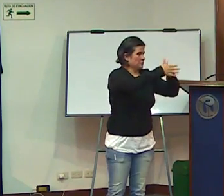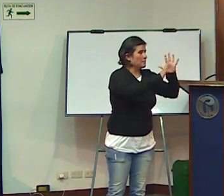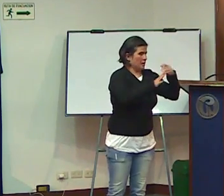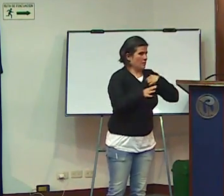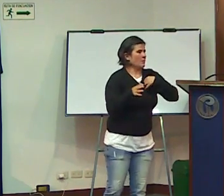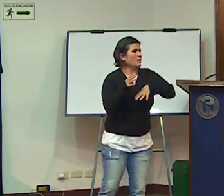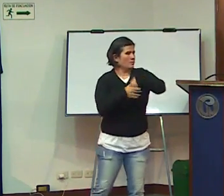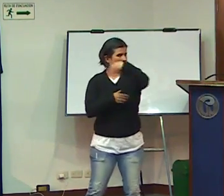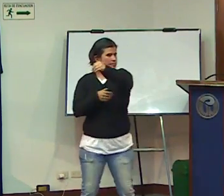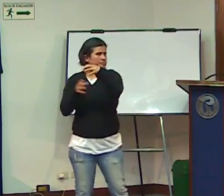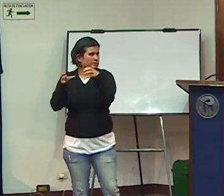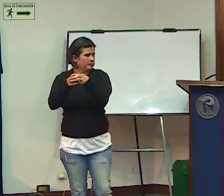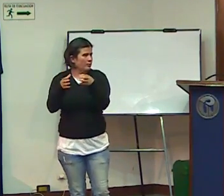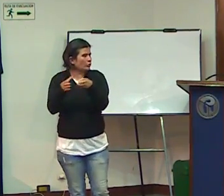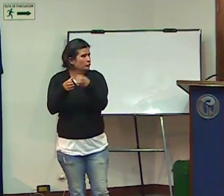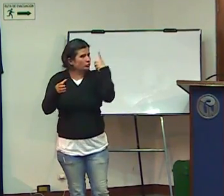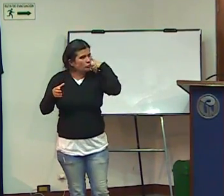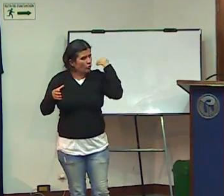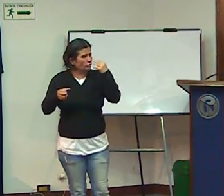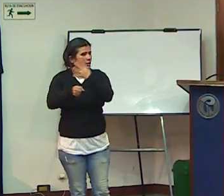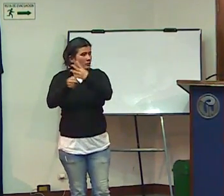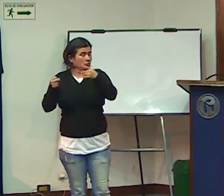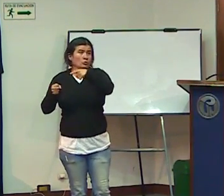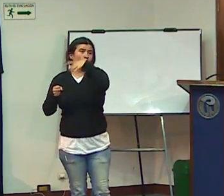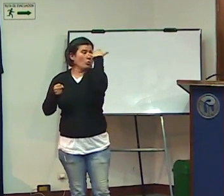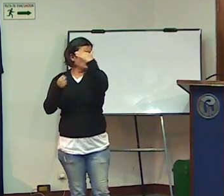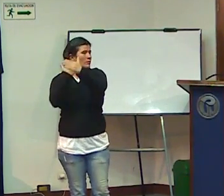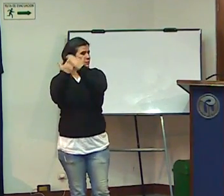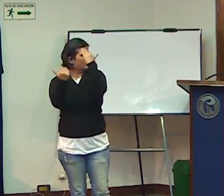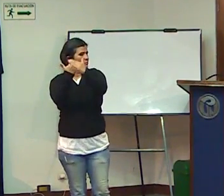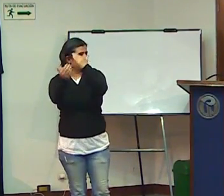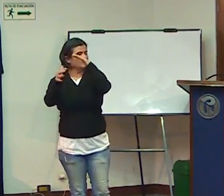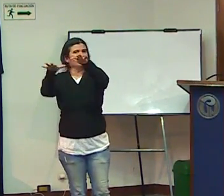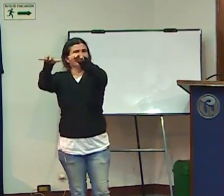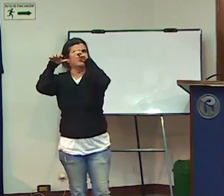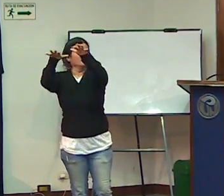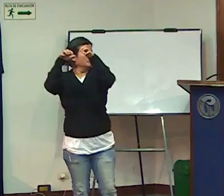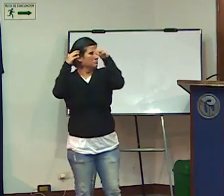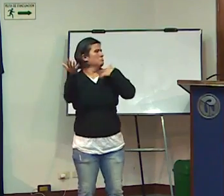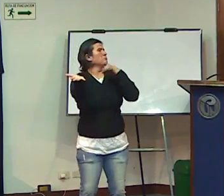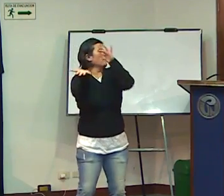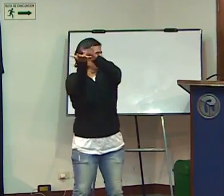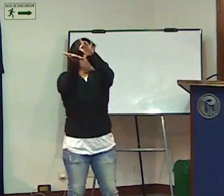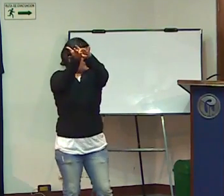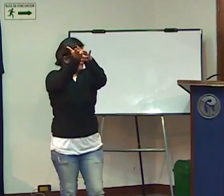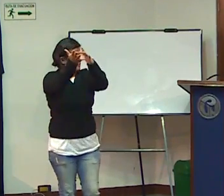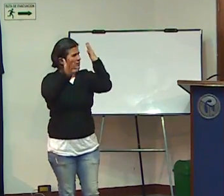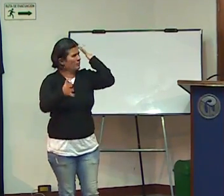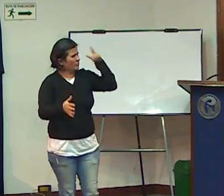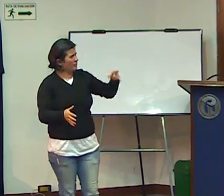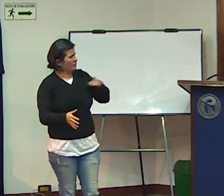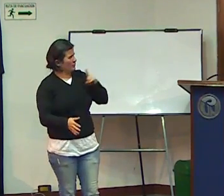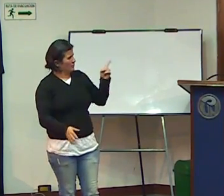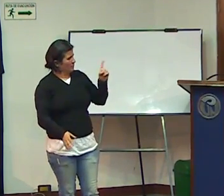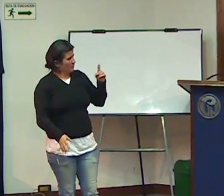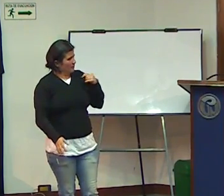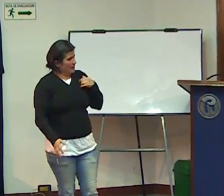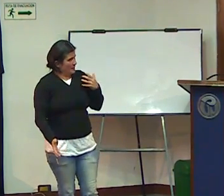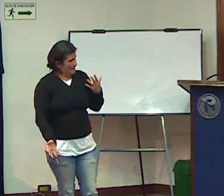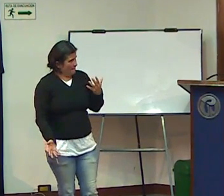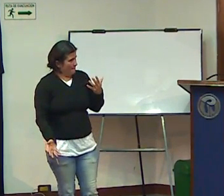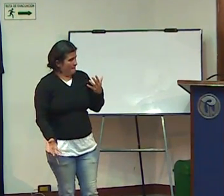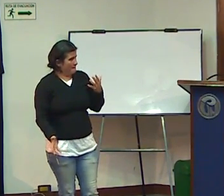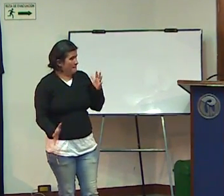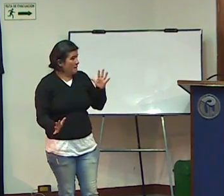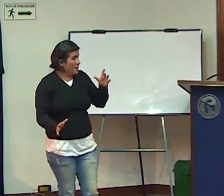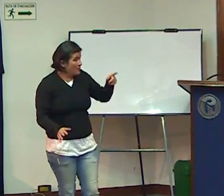pues sabemos que aquí en la universidad tiene un proceso, pero también nosotros tenemos una asociación de sordos Arcoíris y nosotros participamos en esos